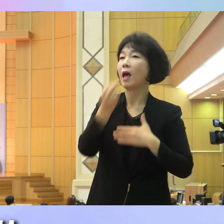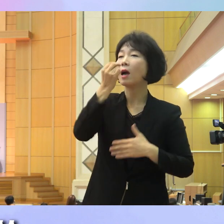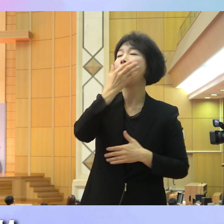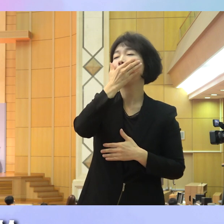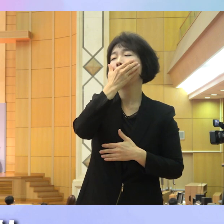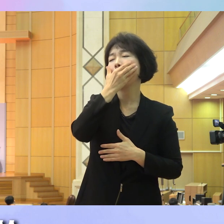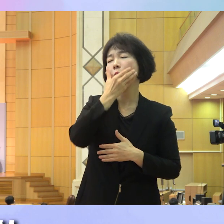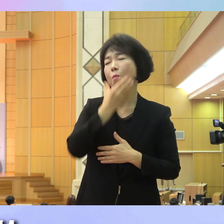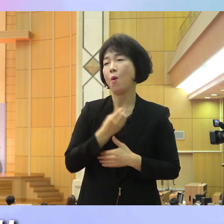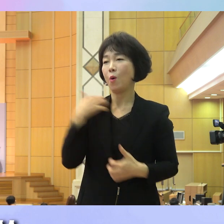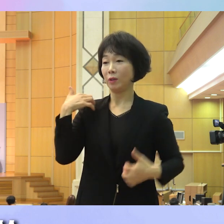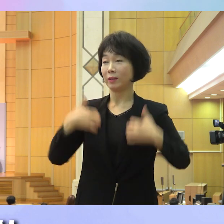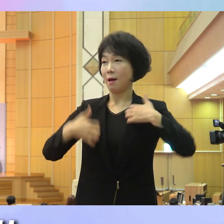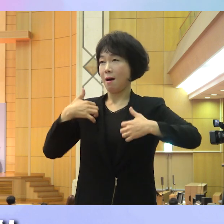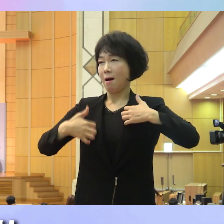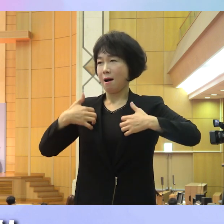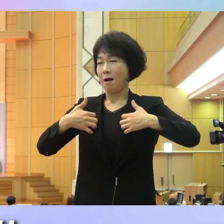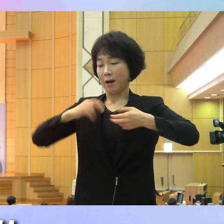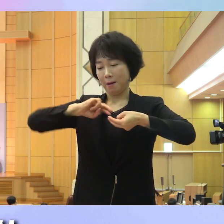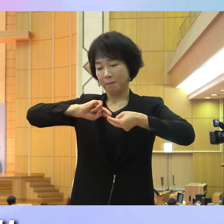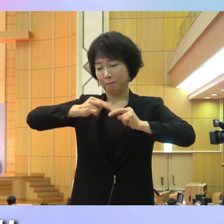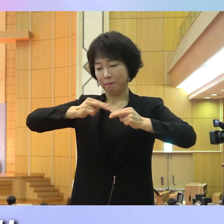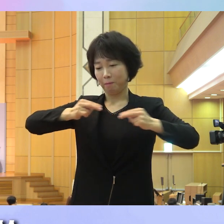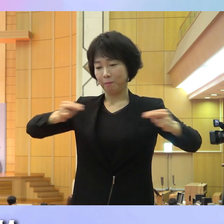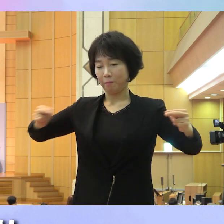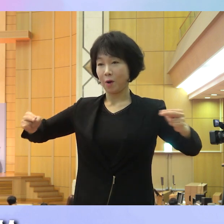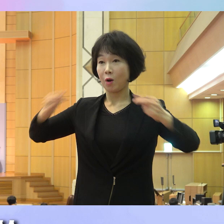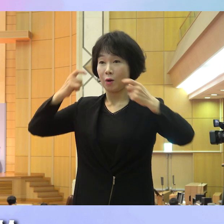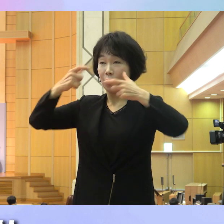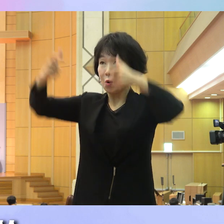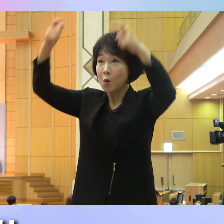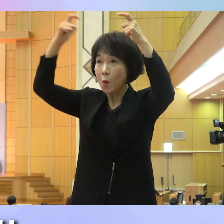영생 복락 멸류관